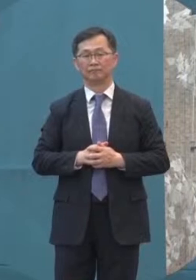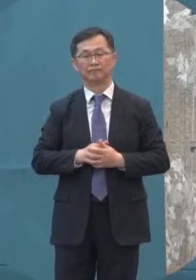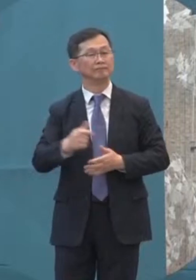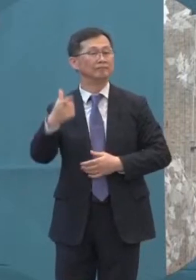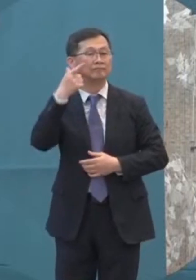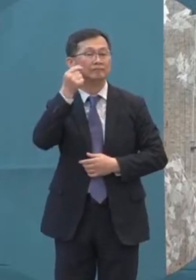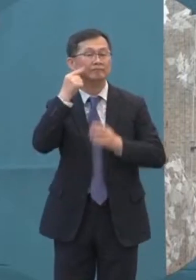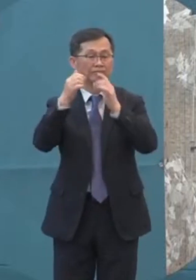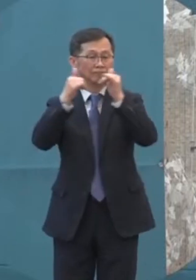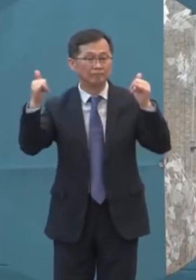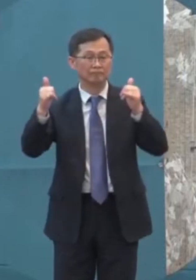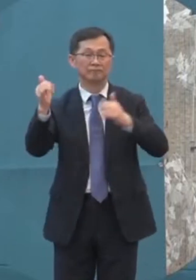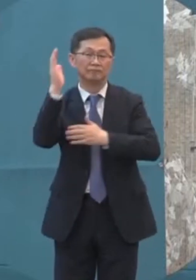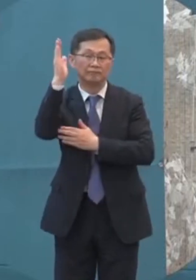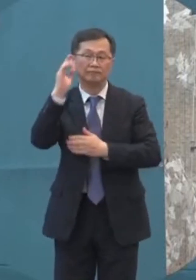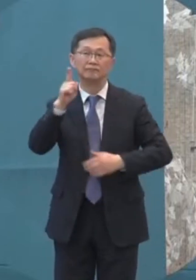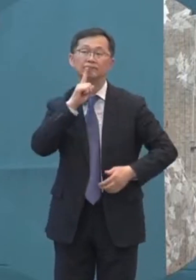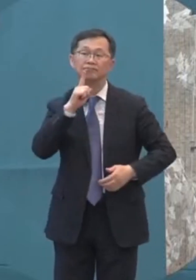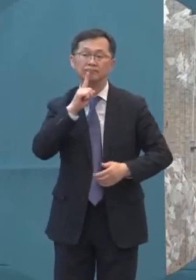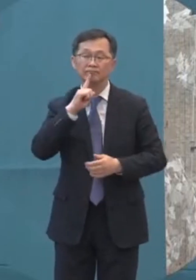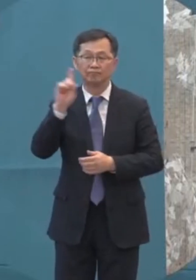일본 사람들은 이런 말을 합니다.